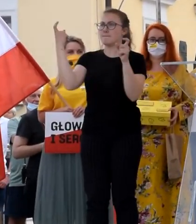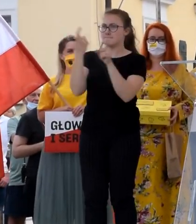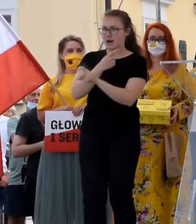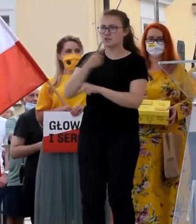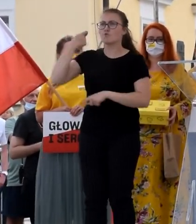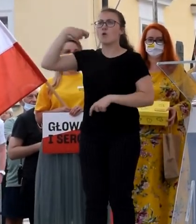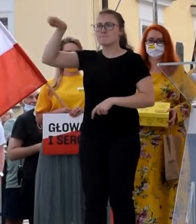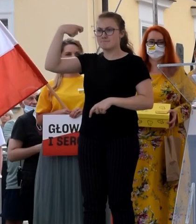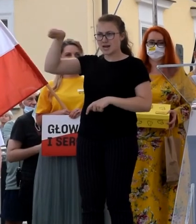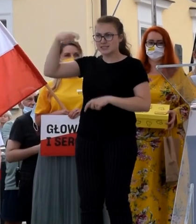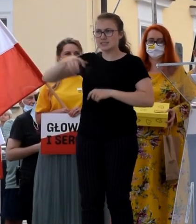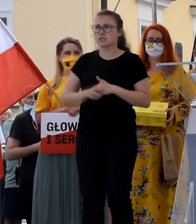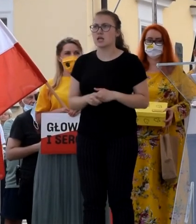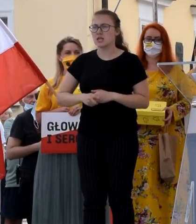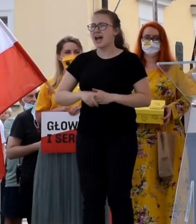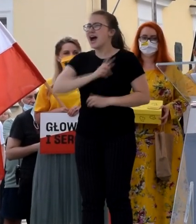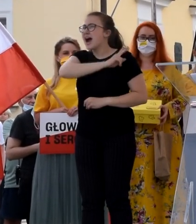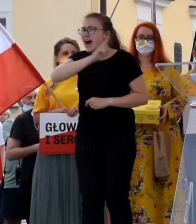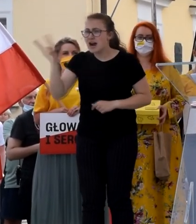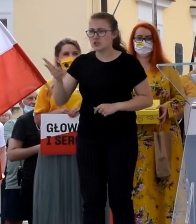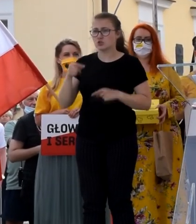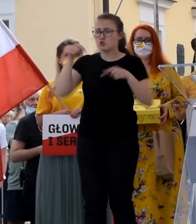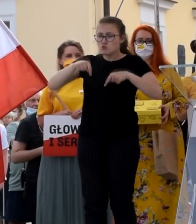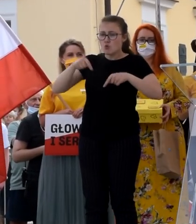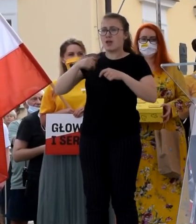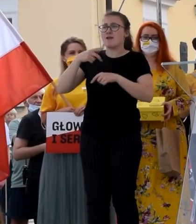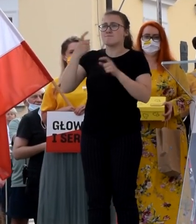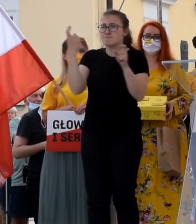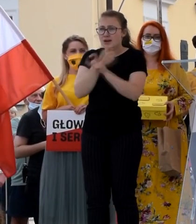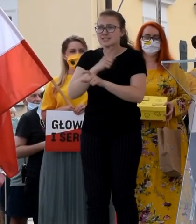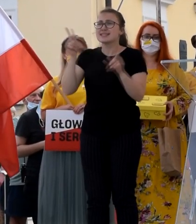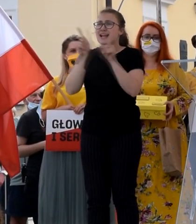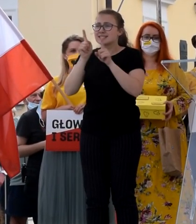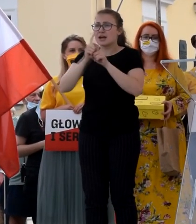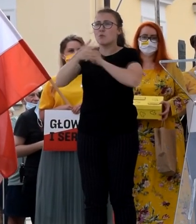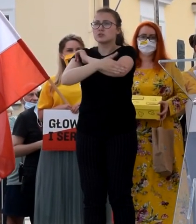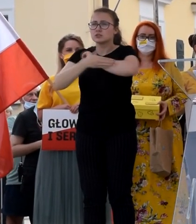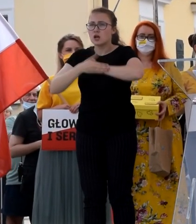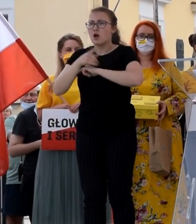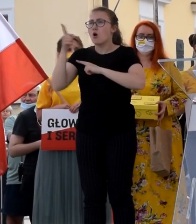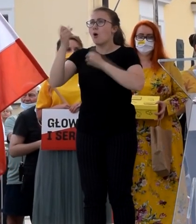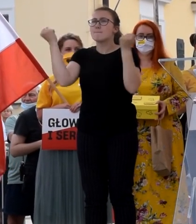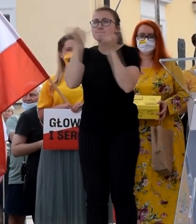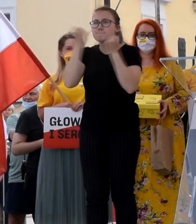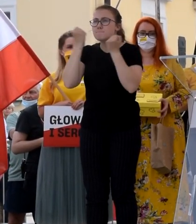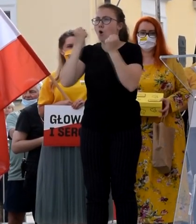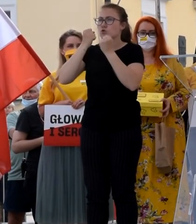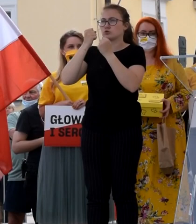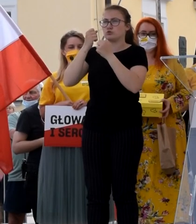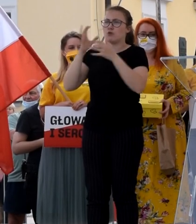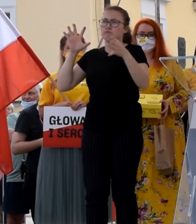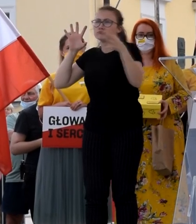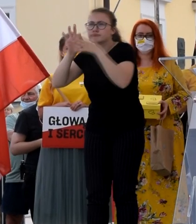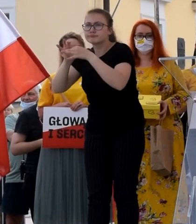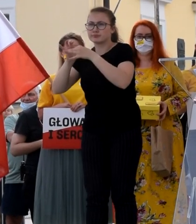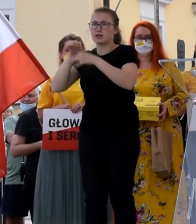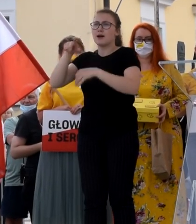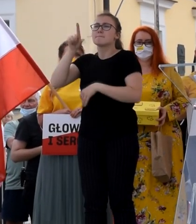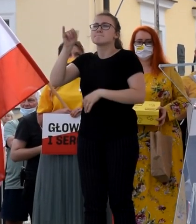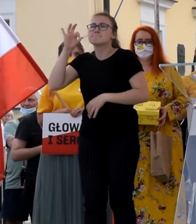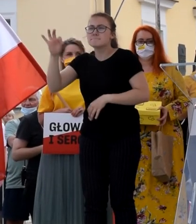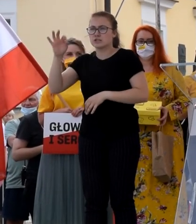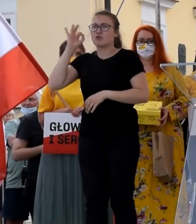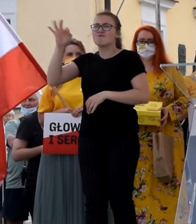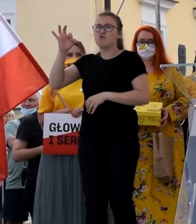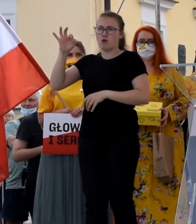wszyscy i w kraju, i za granicą wiedzą, że jest całkowicie podległy prezesowi całej partii? Że jest